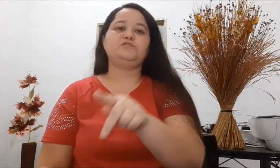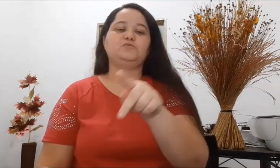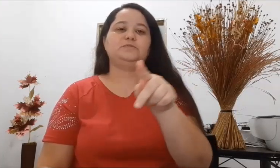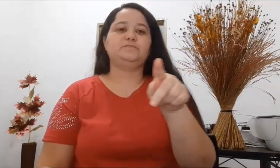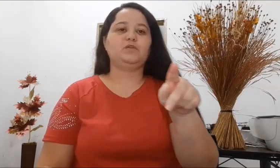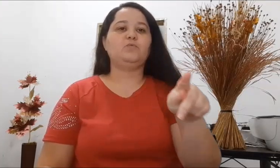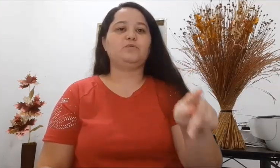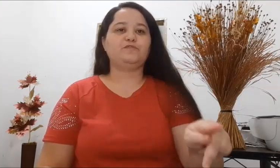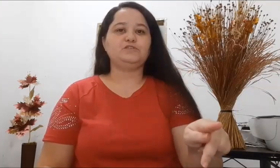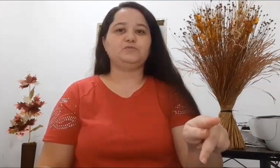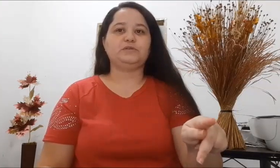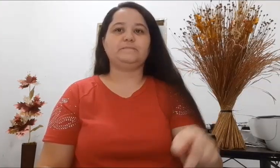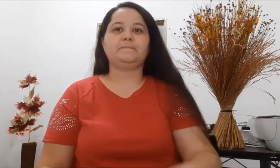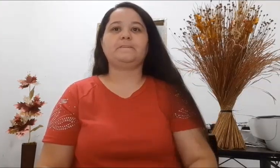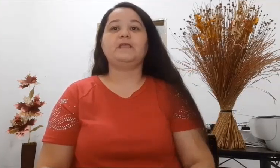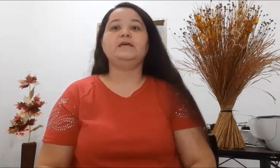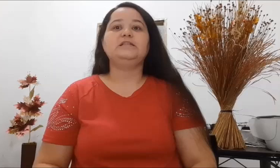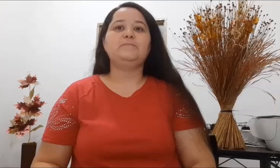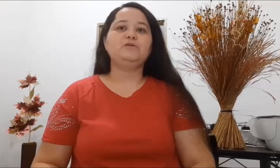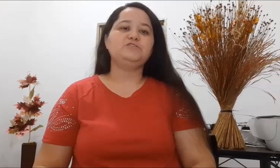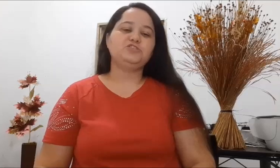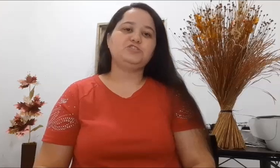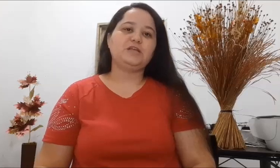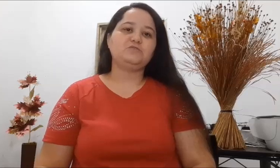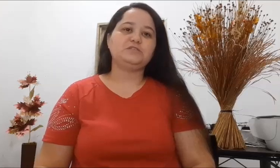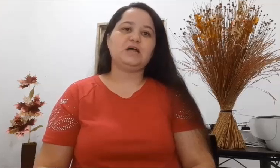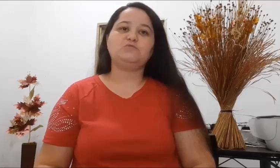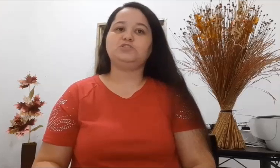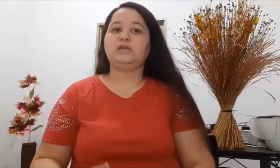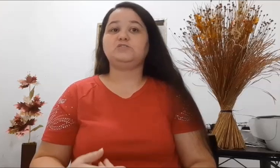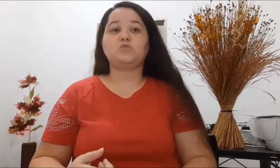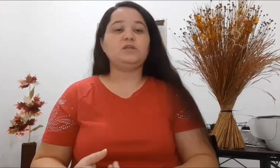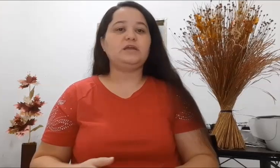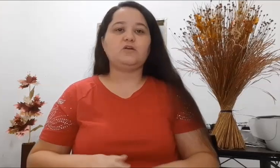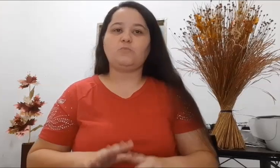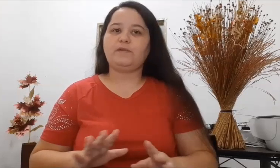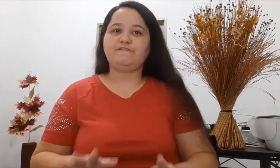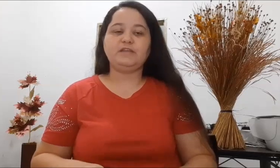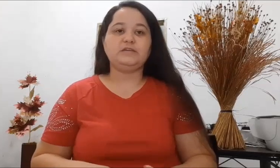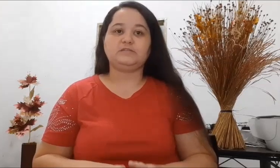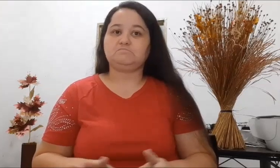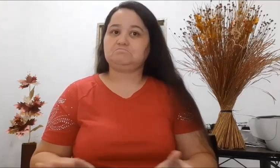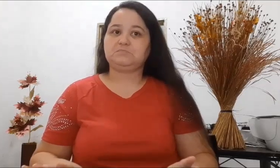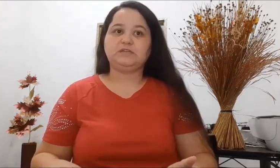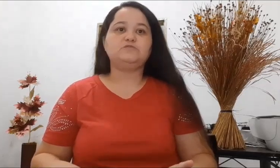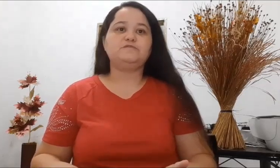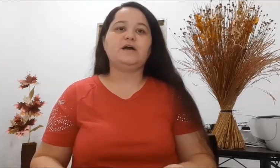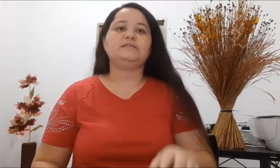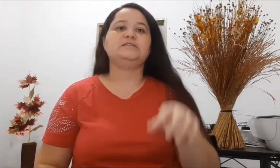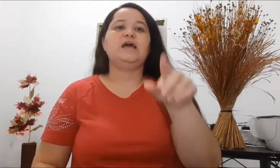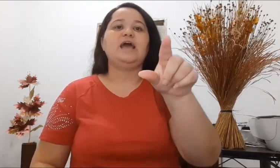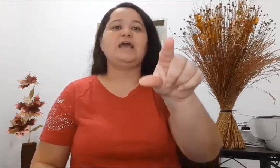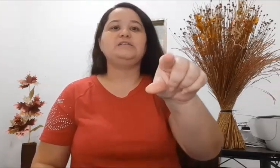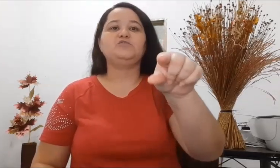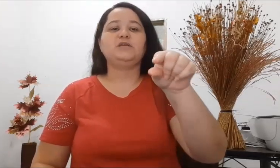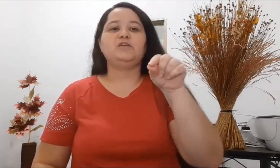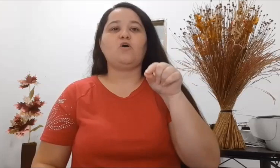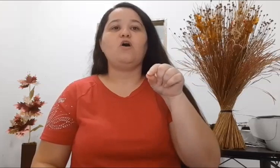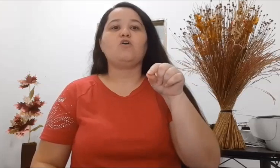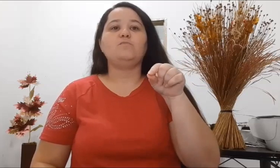Professor ou professora. Depois a gente tem o sinal de escolher ou preferir. Tanto faz. É isso aqui, ó. Como